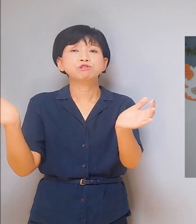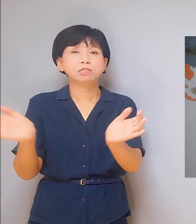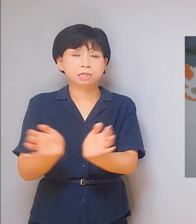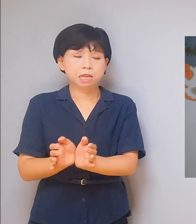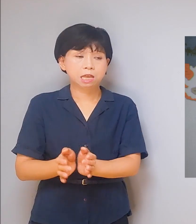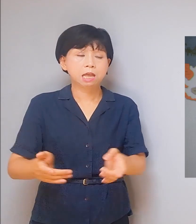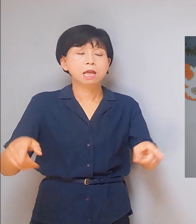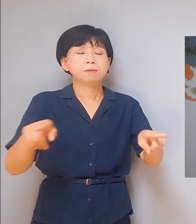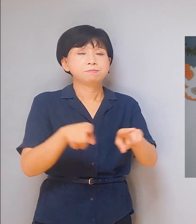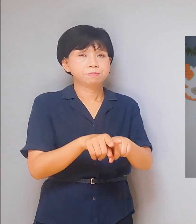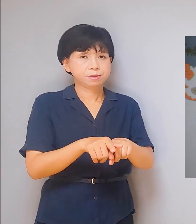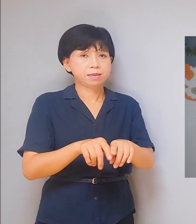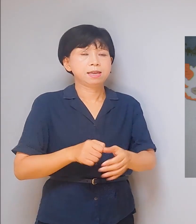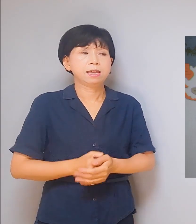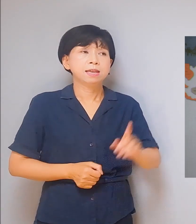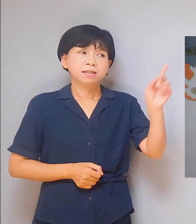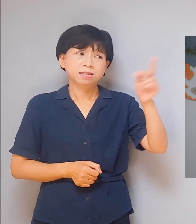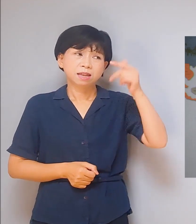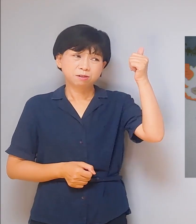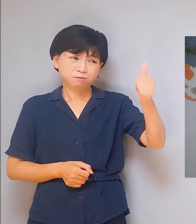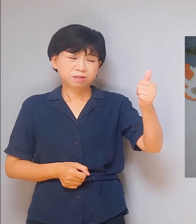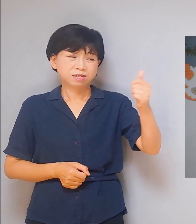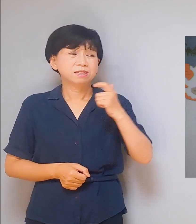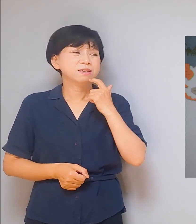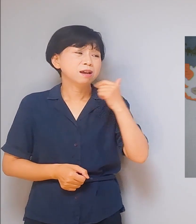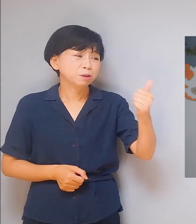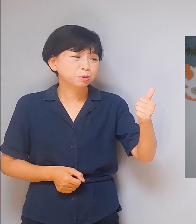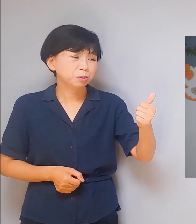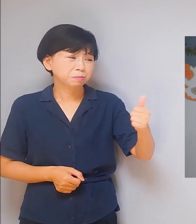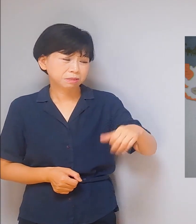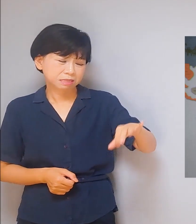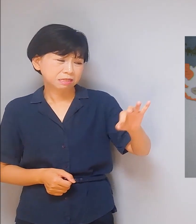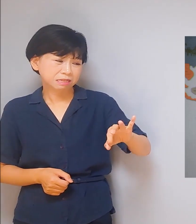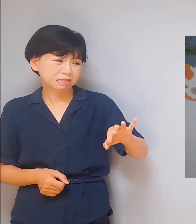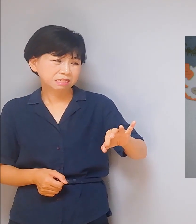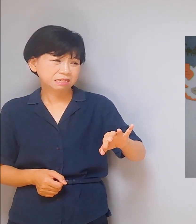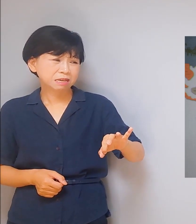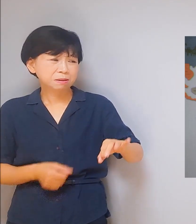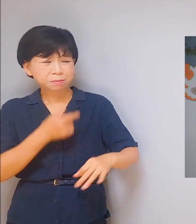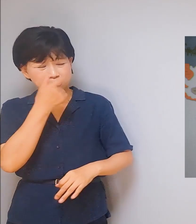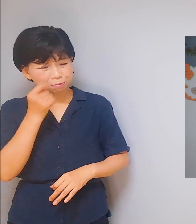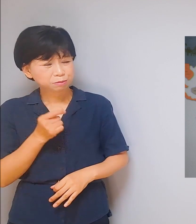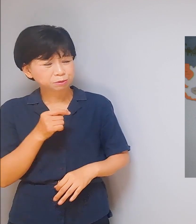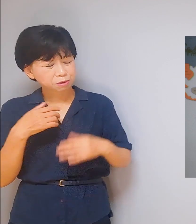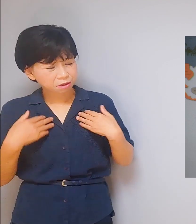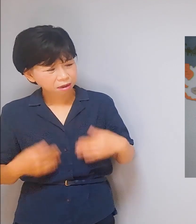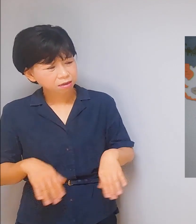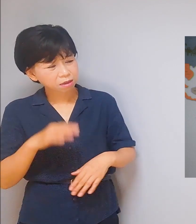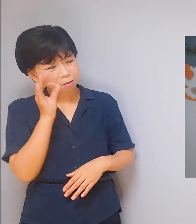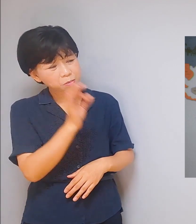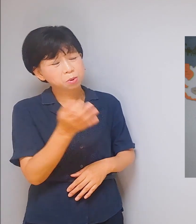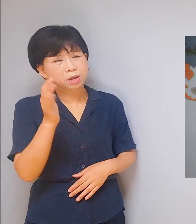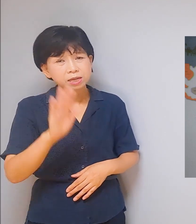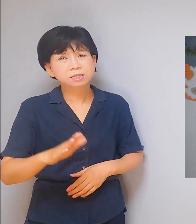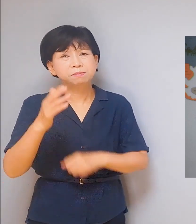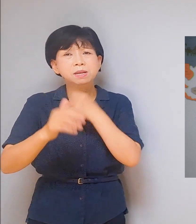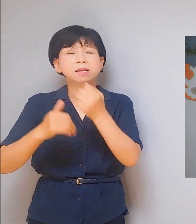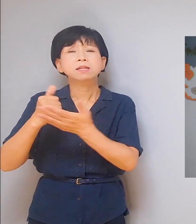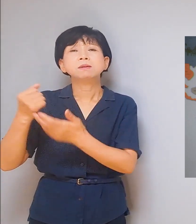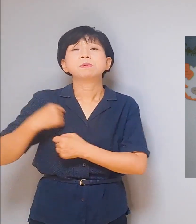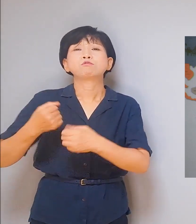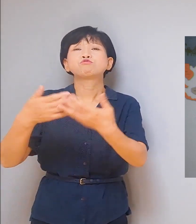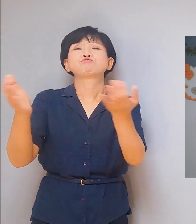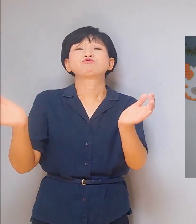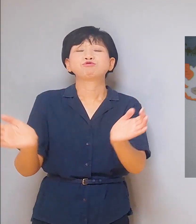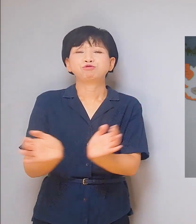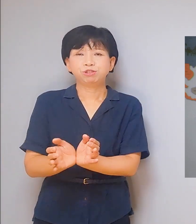시원찮아 보여도, 다윗이 좀 시원찮아 보여도 하나님의 사자들, 그 천사들이 진치고 있다, 하나님의 군대가 앞서가